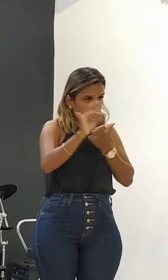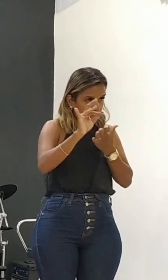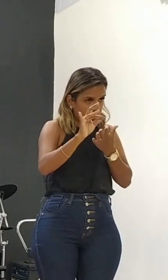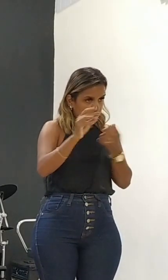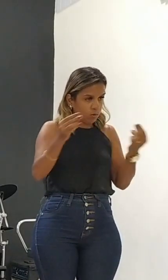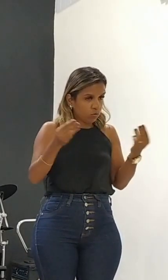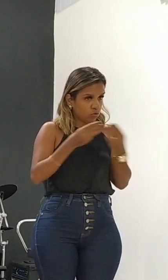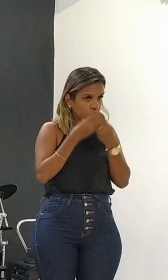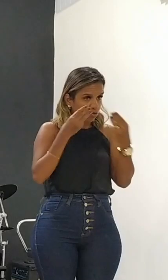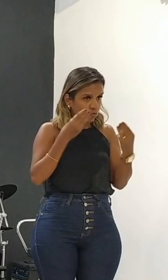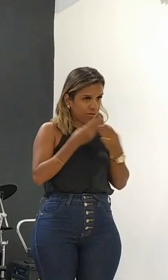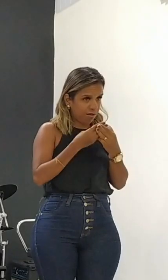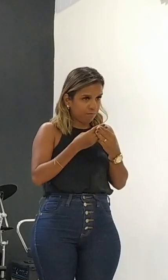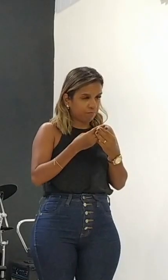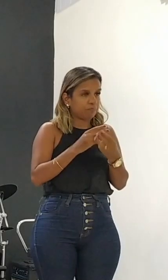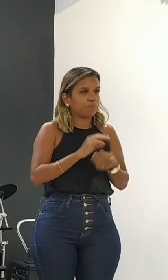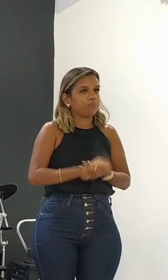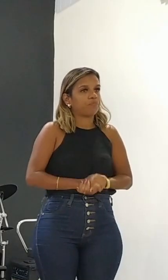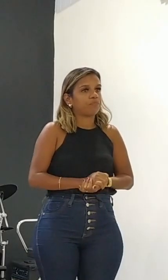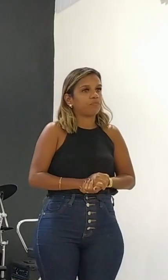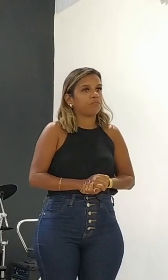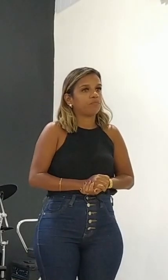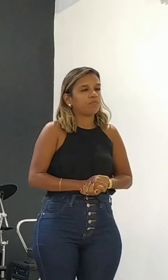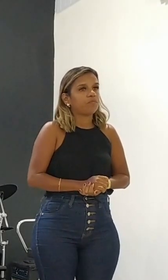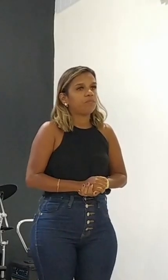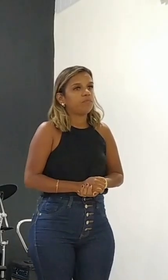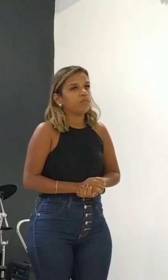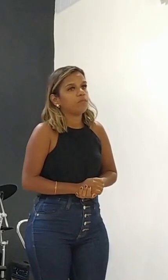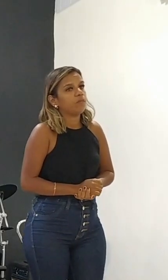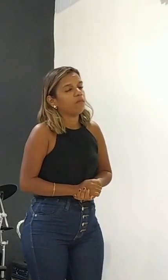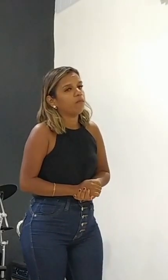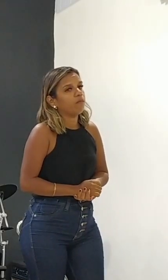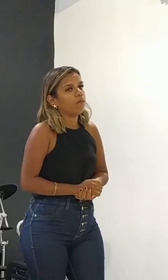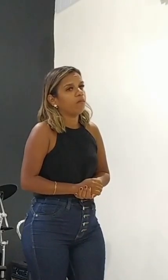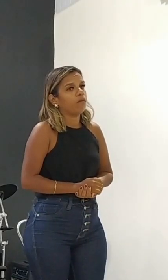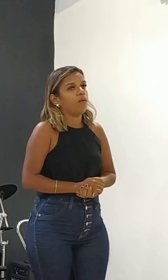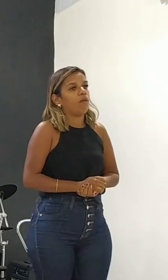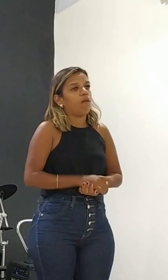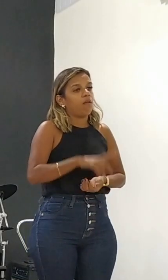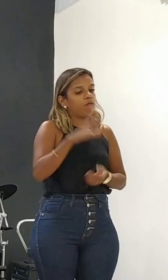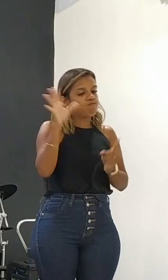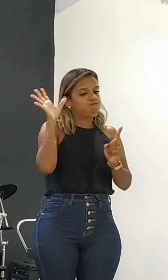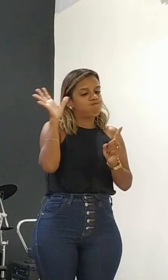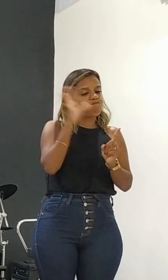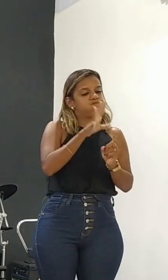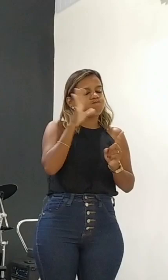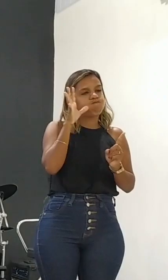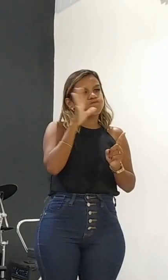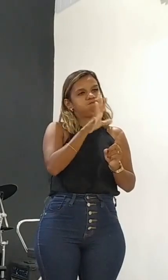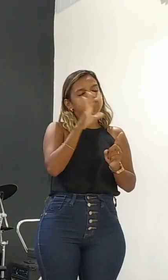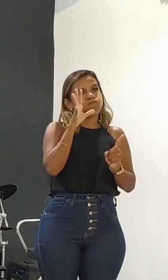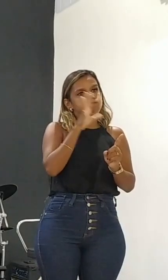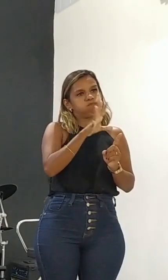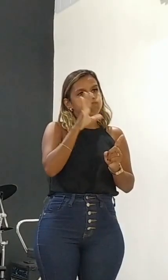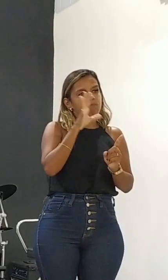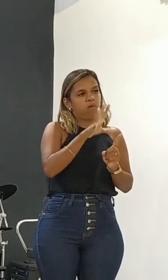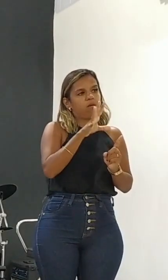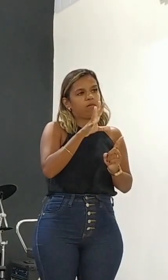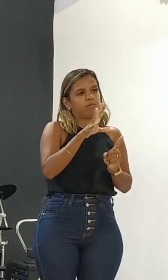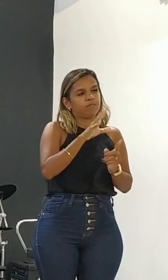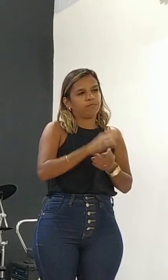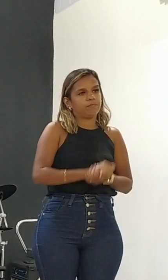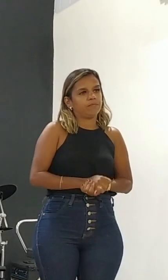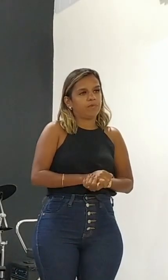eles armaram ciladas, e assim também Satanás, ele arma ciladas para te tirar